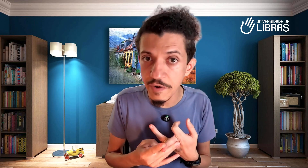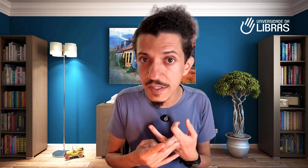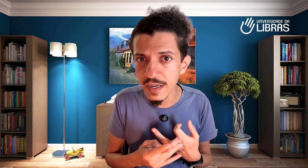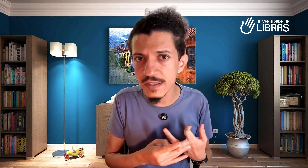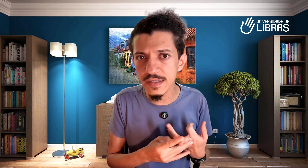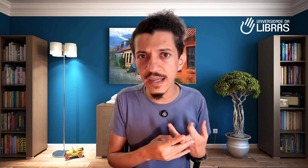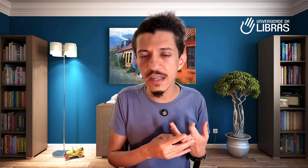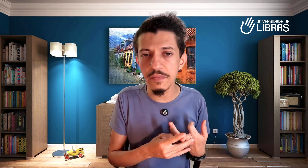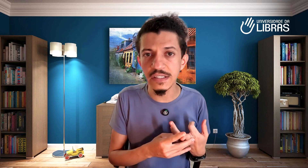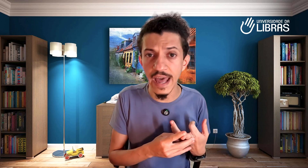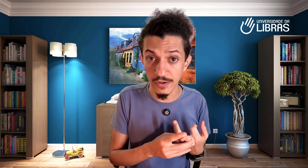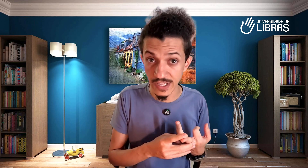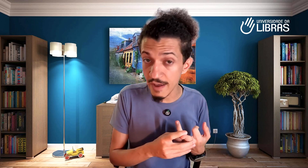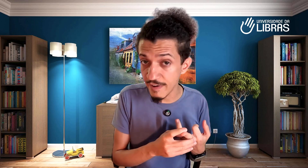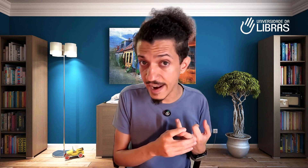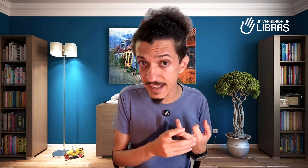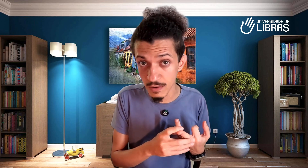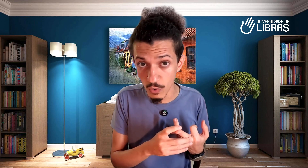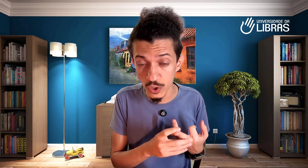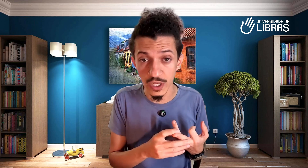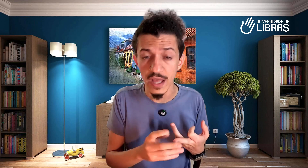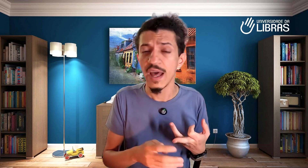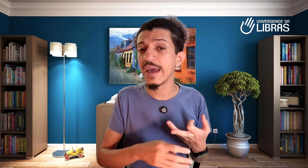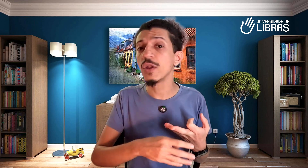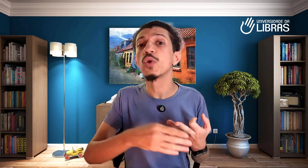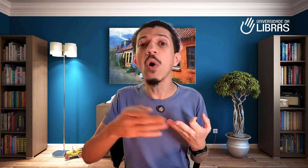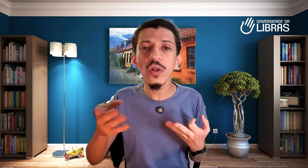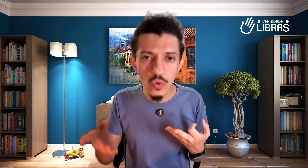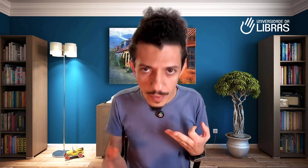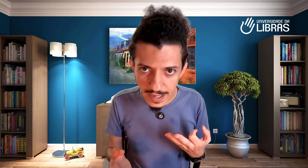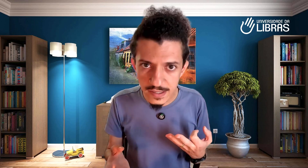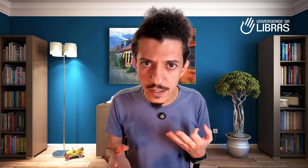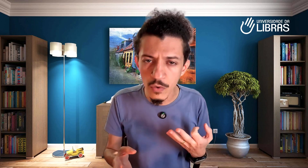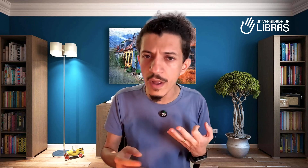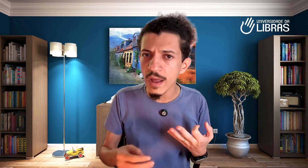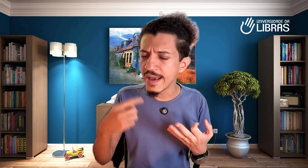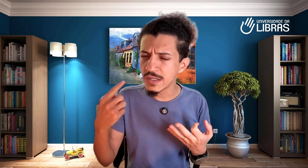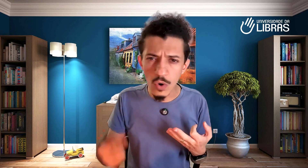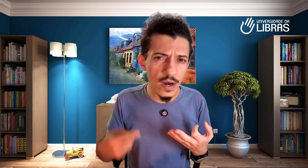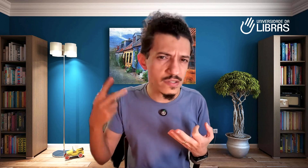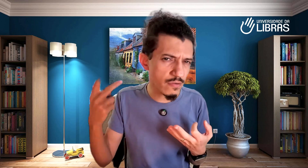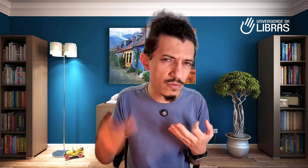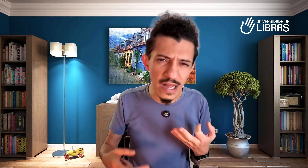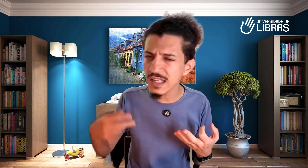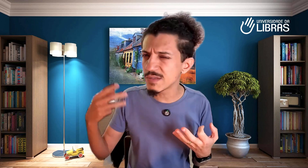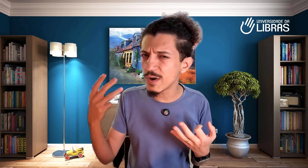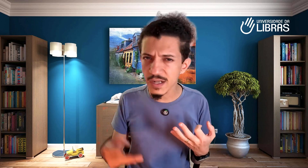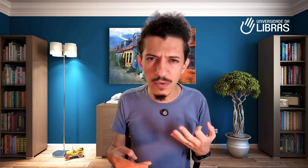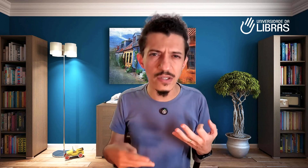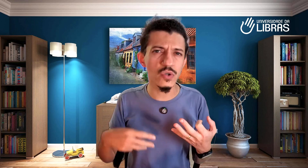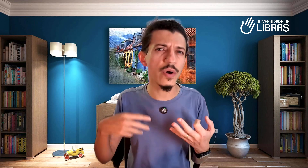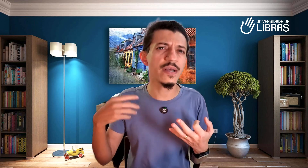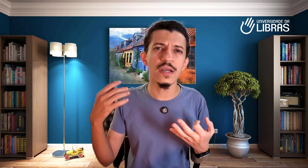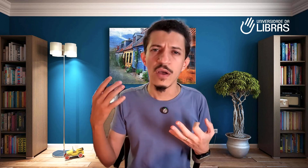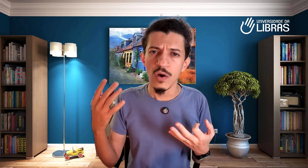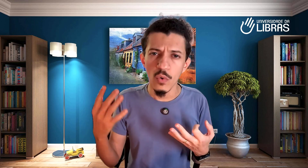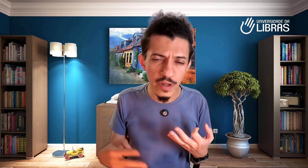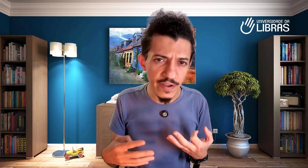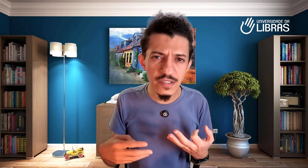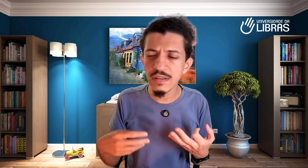livro Escrita de Sinais Sem Mistérios é referência hoje em todo o Brasil, em escolas, faculdades,